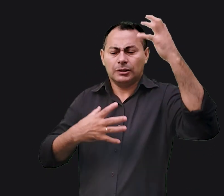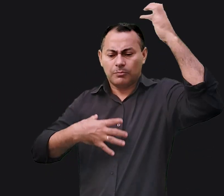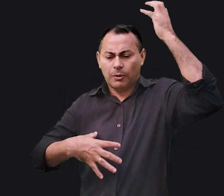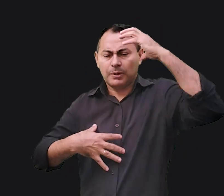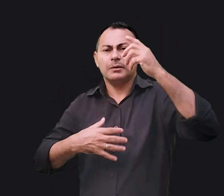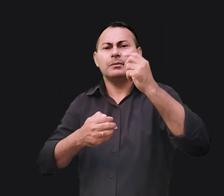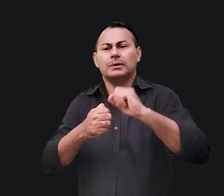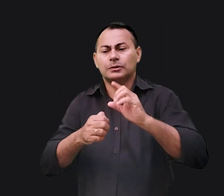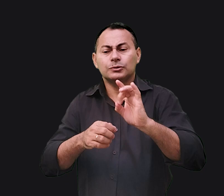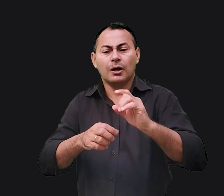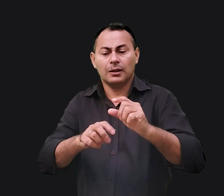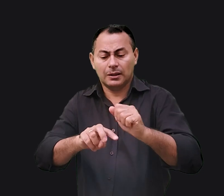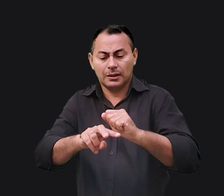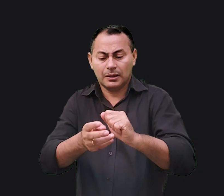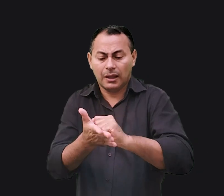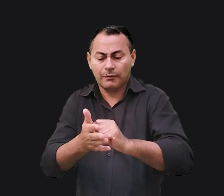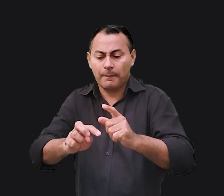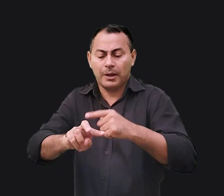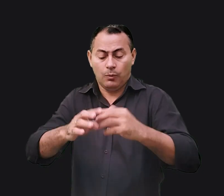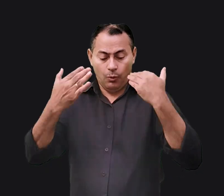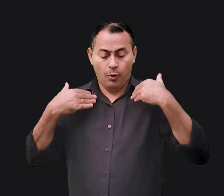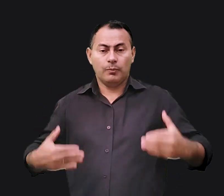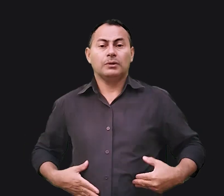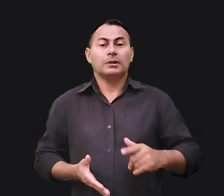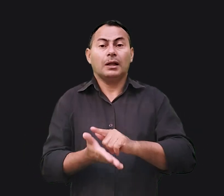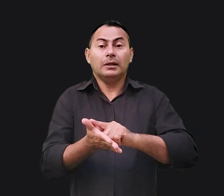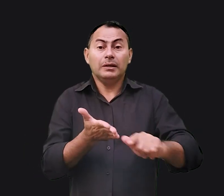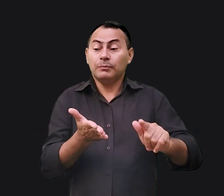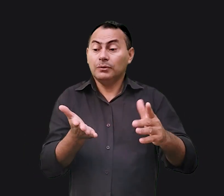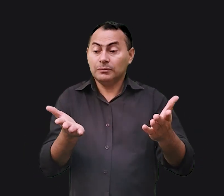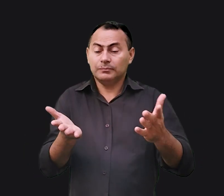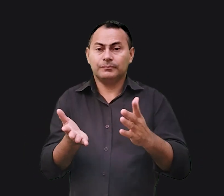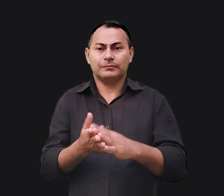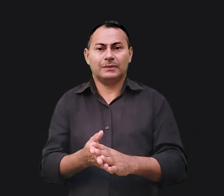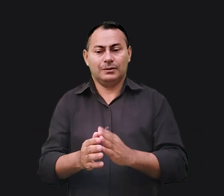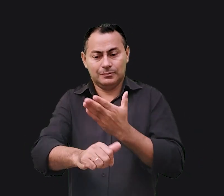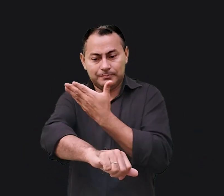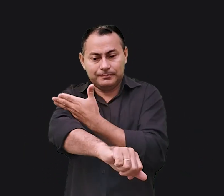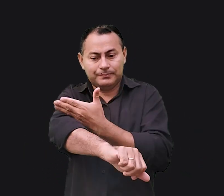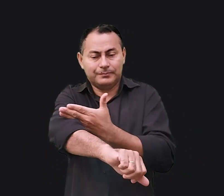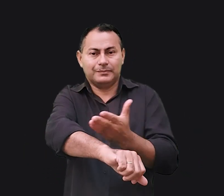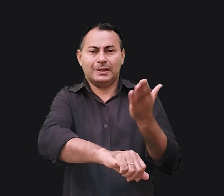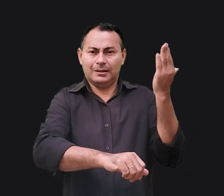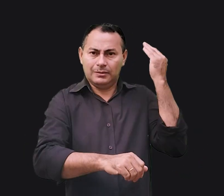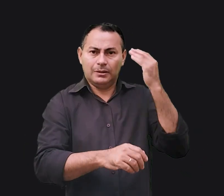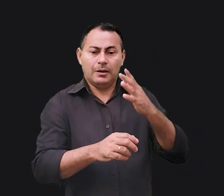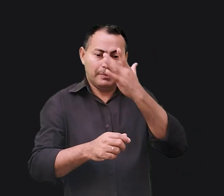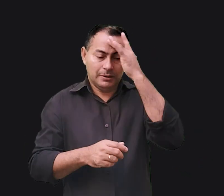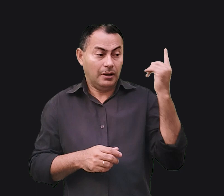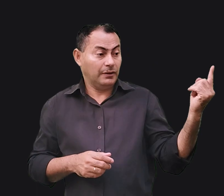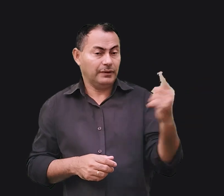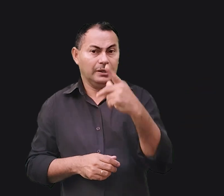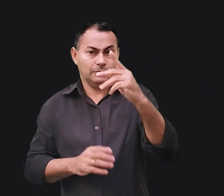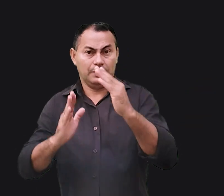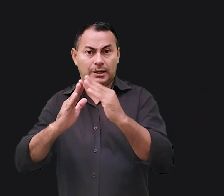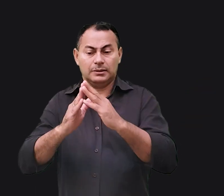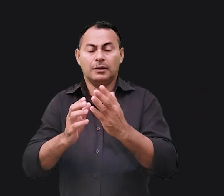banhou precisa apenas lavar os pés, todo o seu corpo está limpo. Esse era um costume da época. Quando alguém vinha à sua casa para